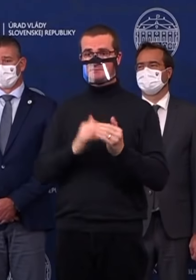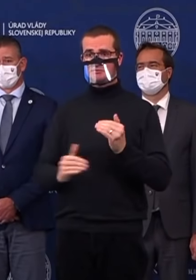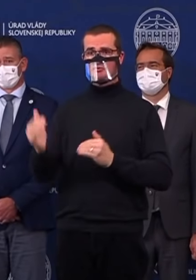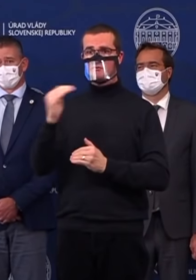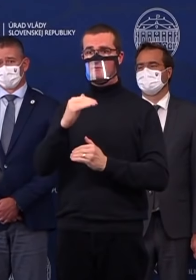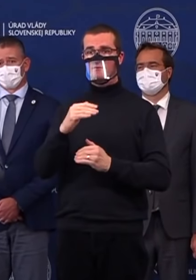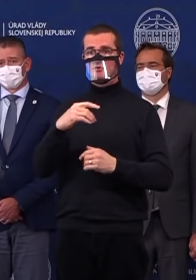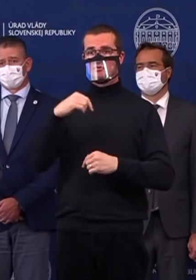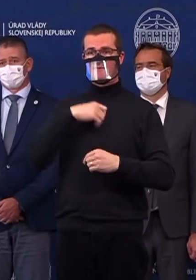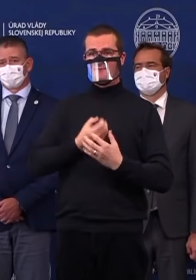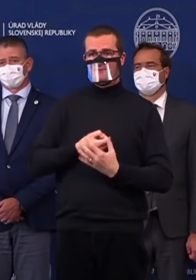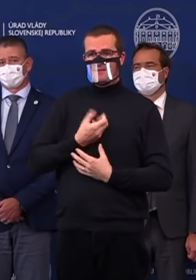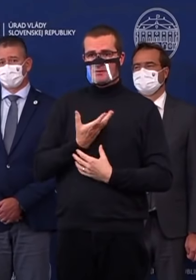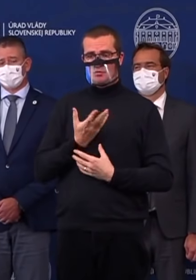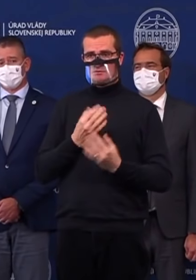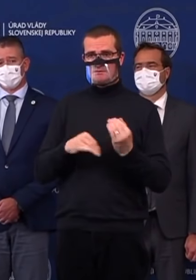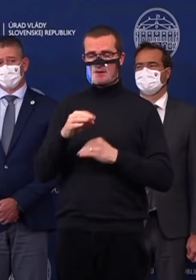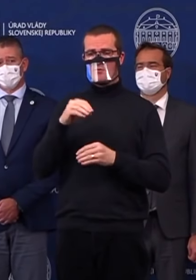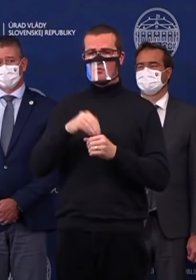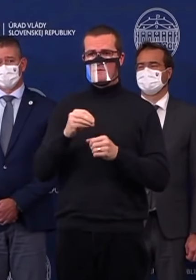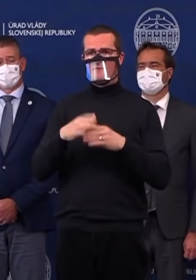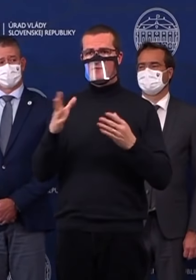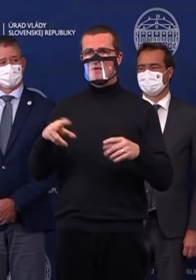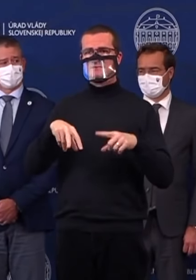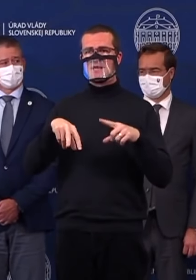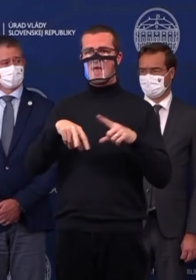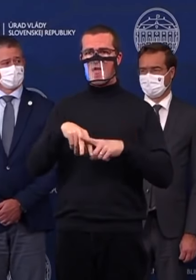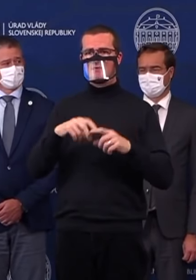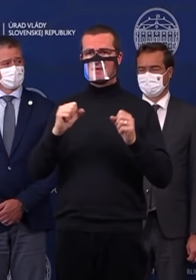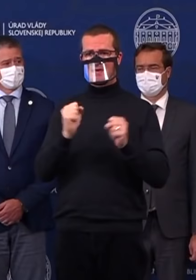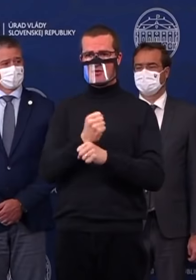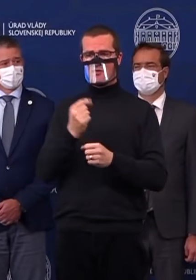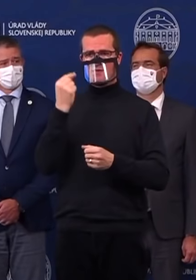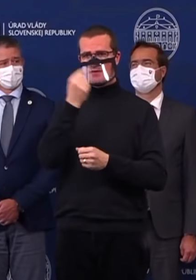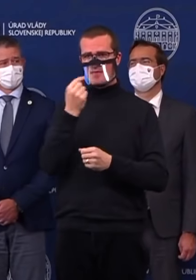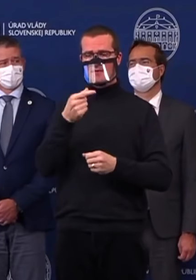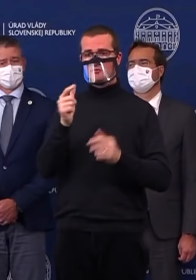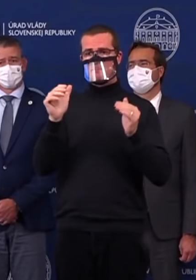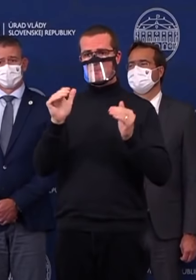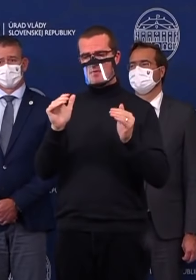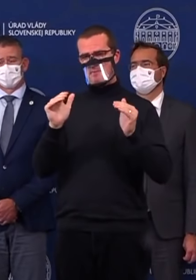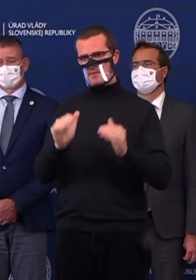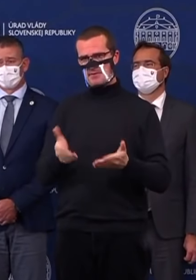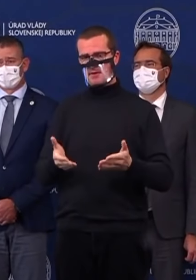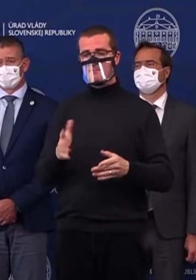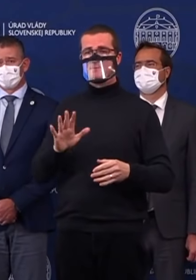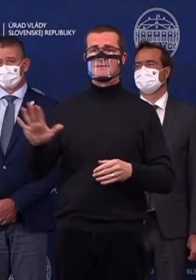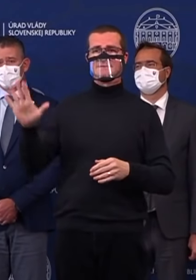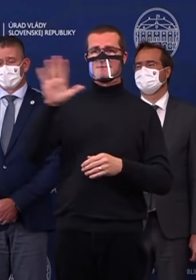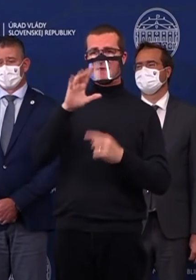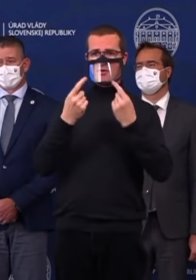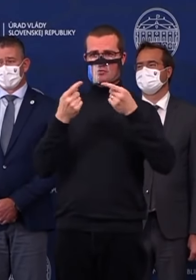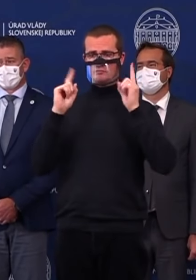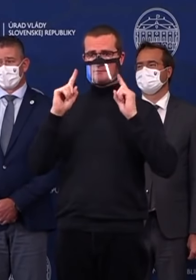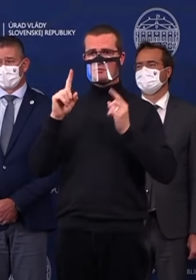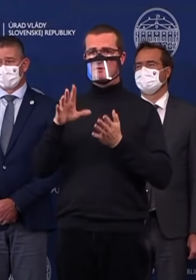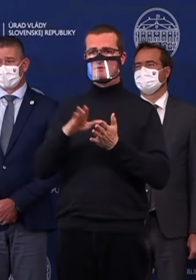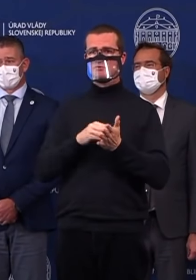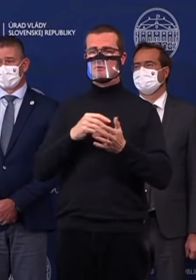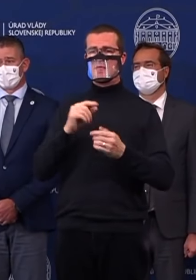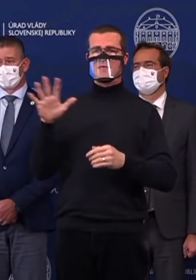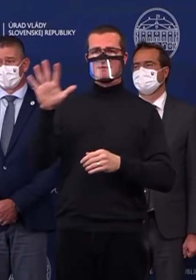vírusová nálož, tým viac dokáže antigenový test zistiť, čím menšia dokáže menej. Na celom Slovensku sme išli do